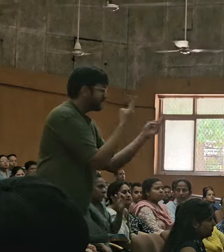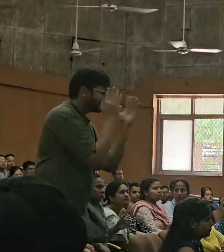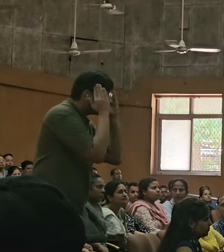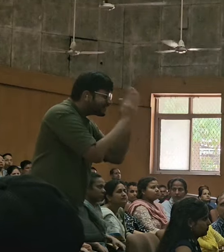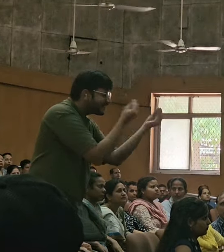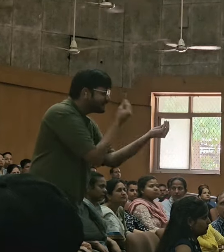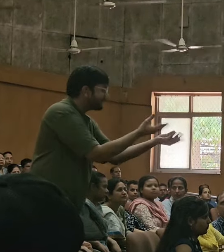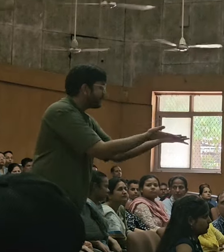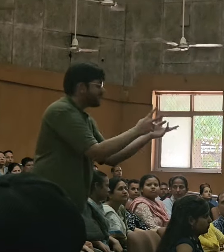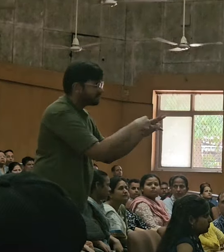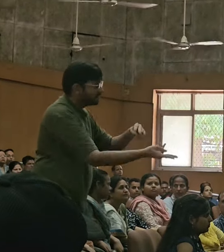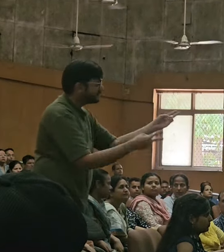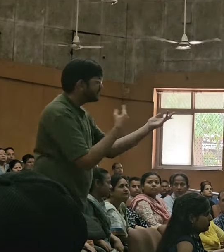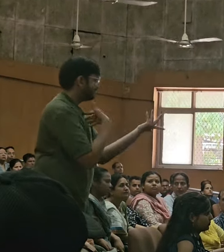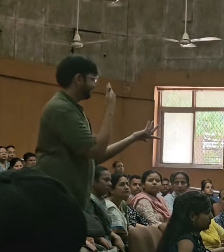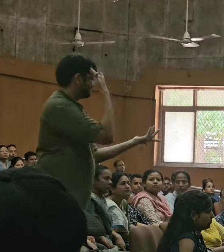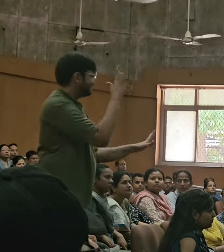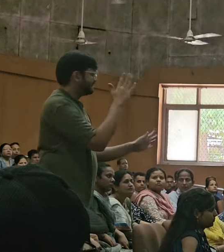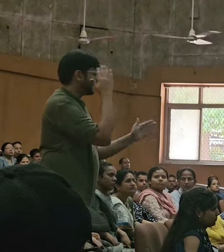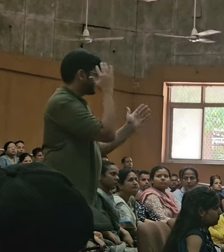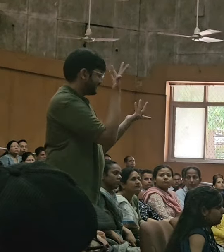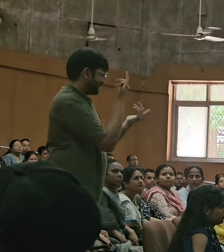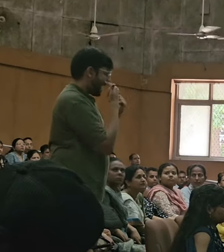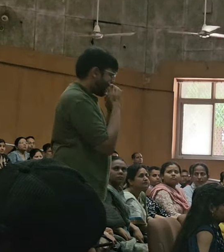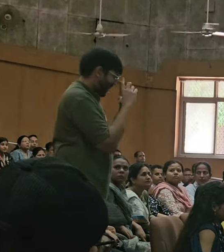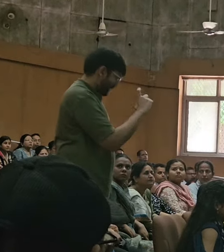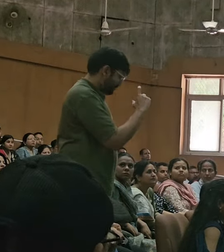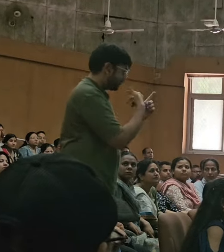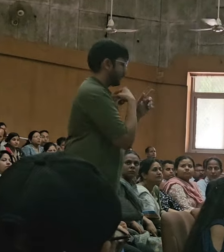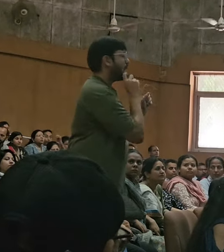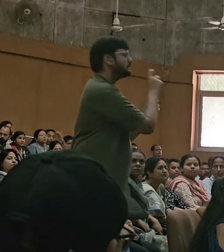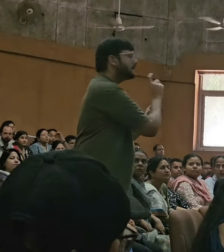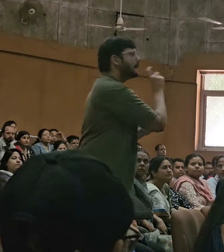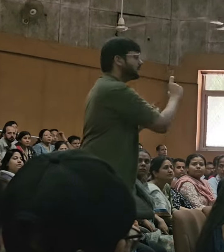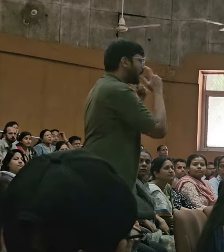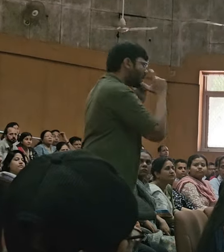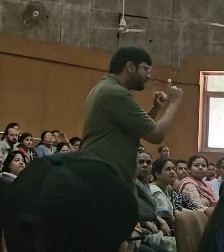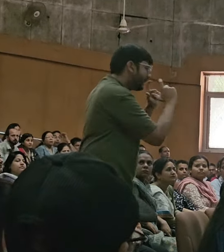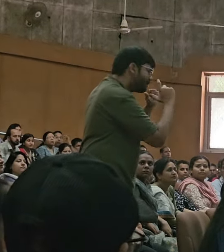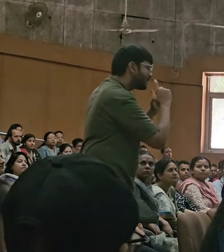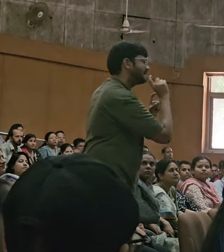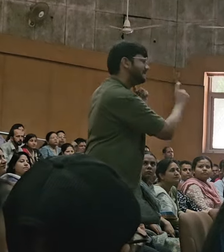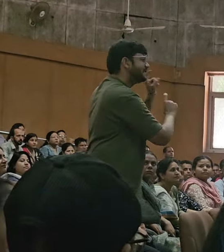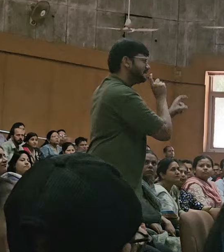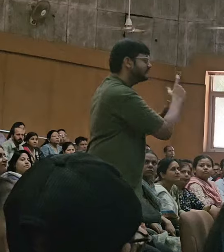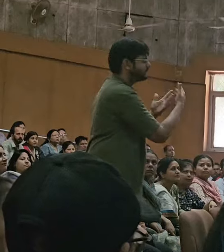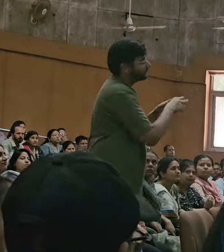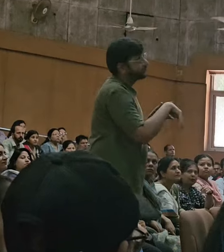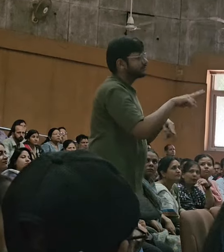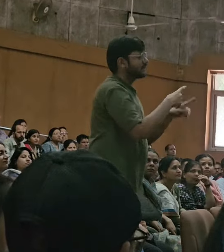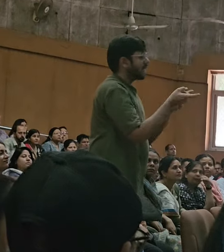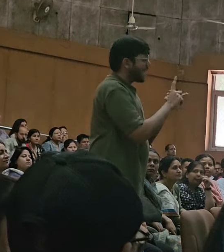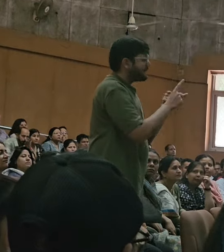चलते गिर जाते थे, बट ये तो सामने उनके पत्थर आ जाते हैं, कुछ और रहता उनके पैरों में, तो मैं तो उनसे बार बार बोल रहा था कि अरे